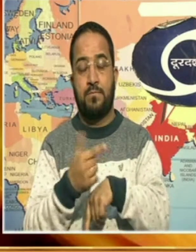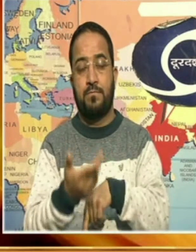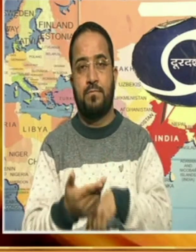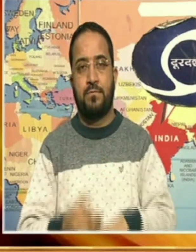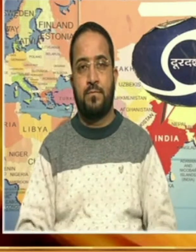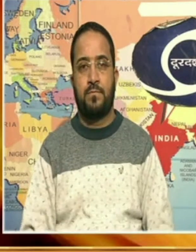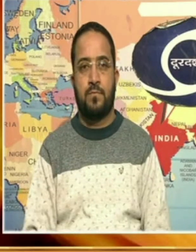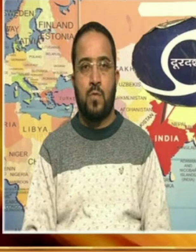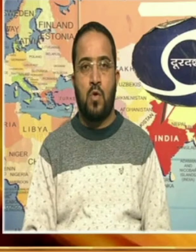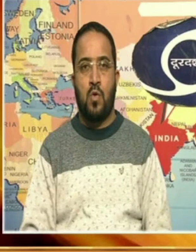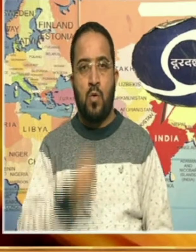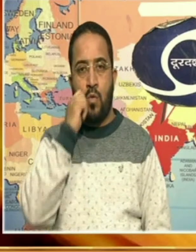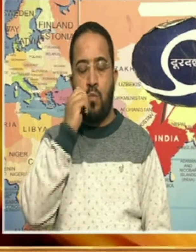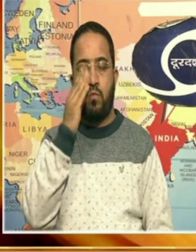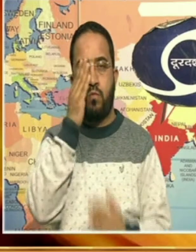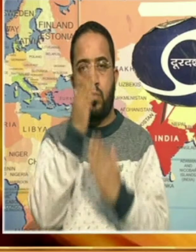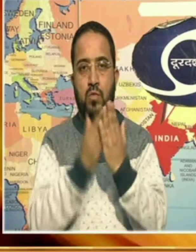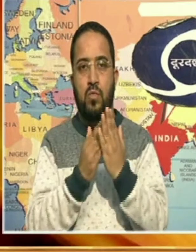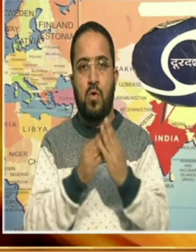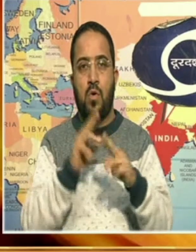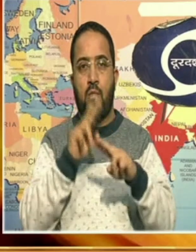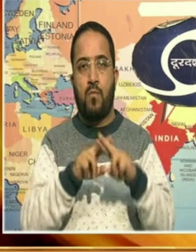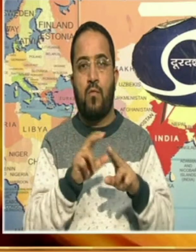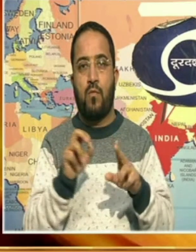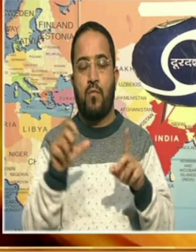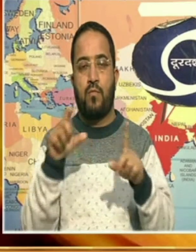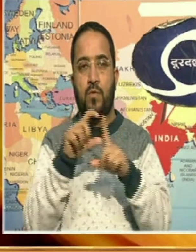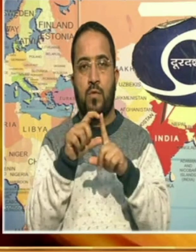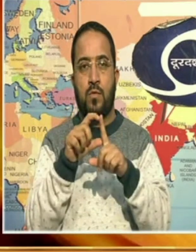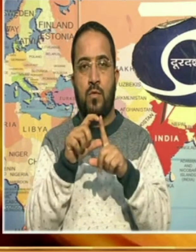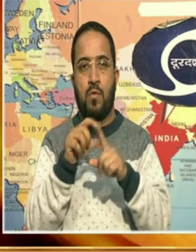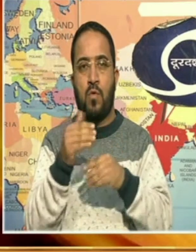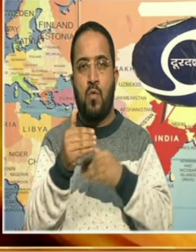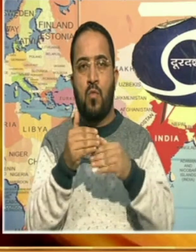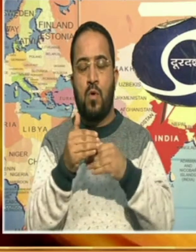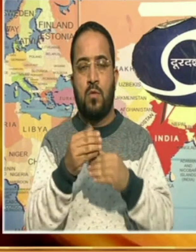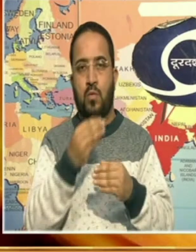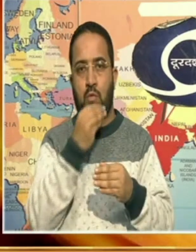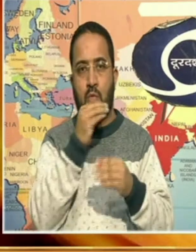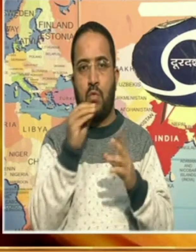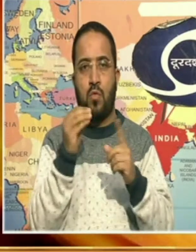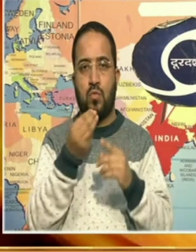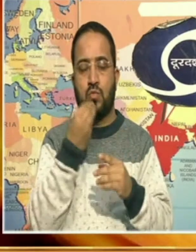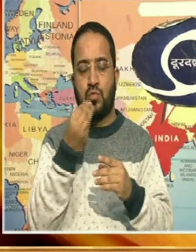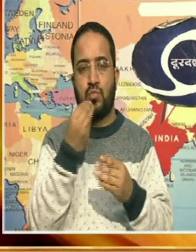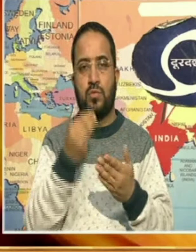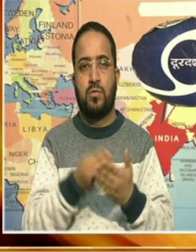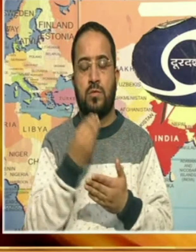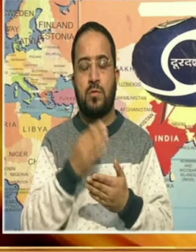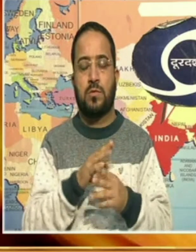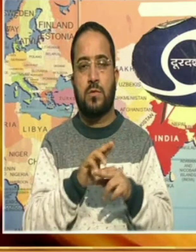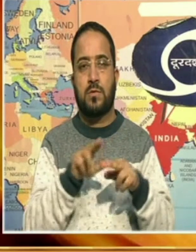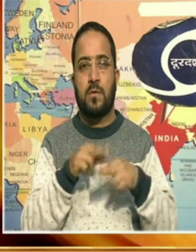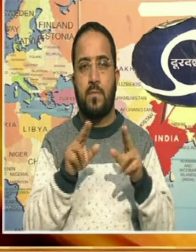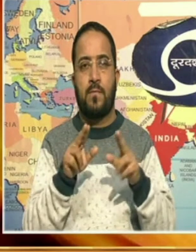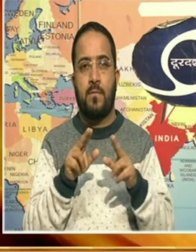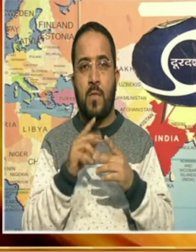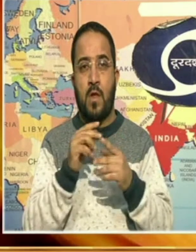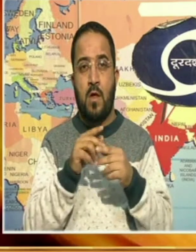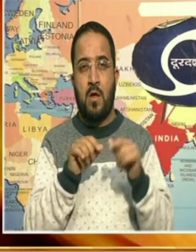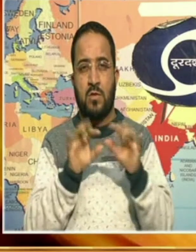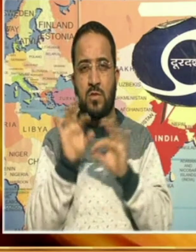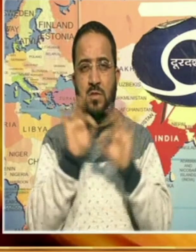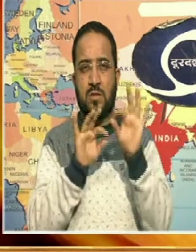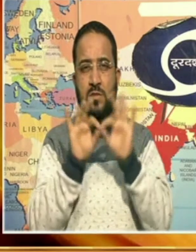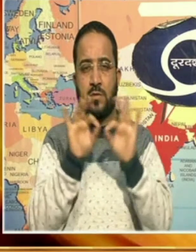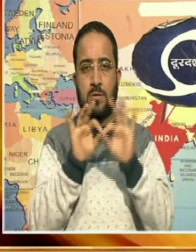لوگوں کو اپنی خوراک کی فہرست میں ایسی گزاؤں کا انتخاب کرنا چاہیے